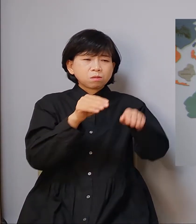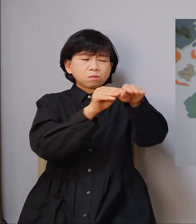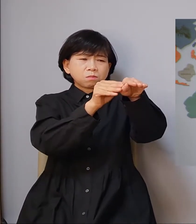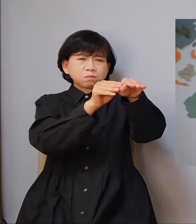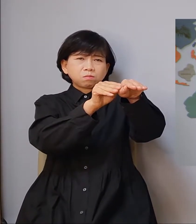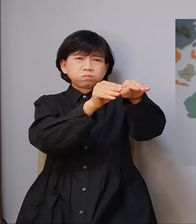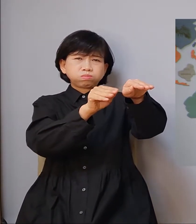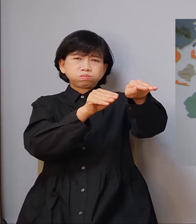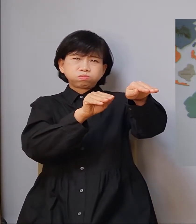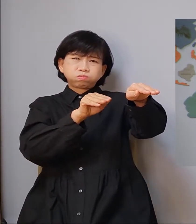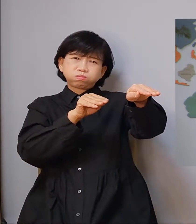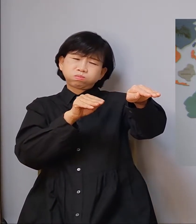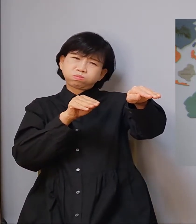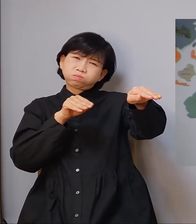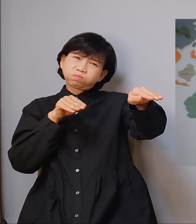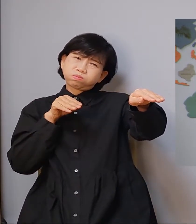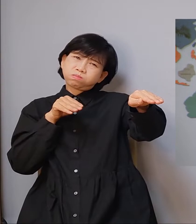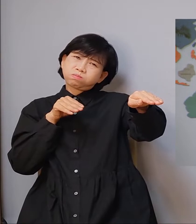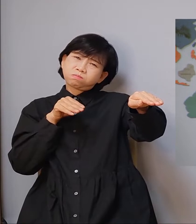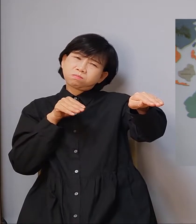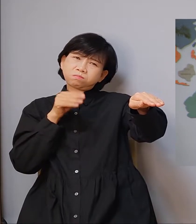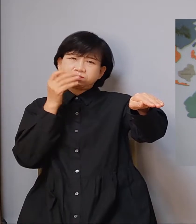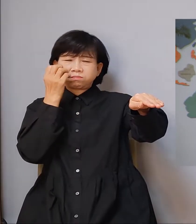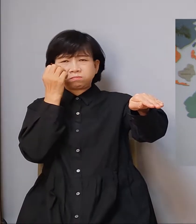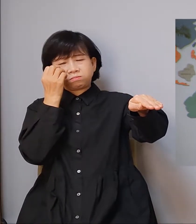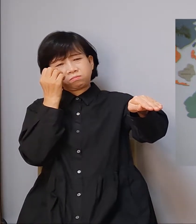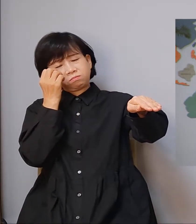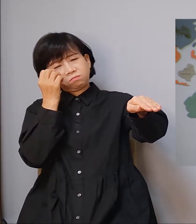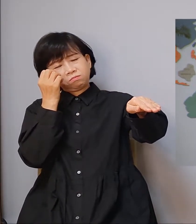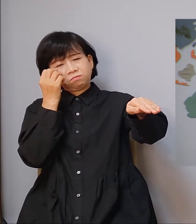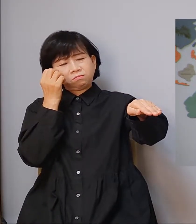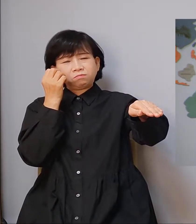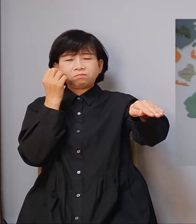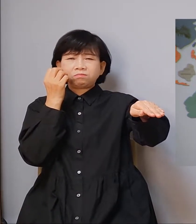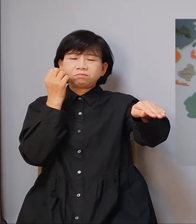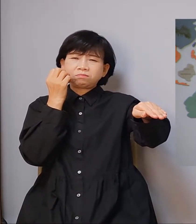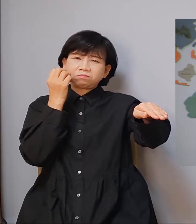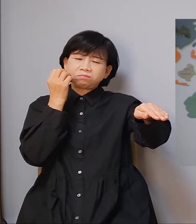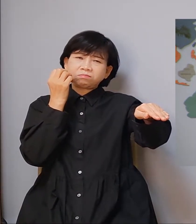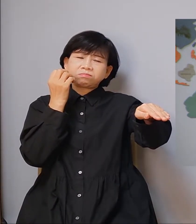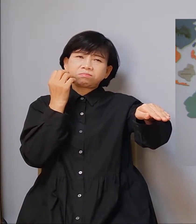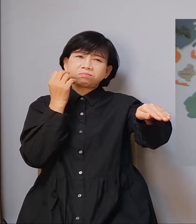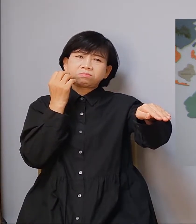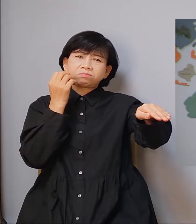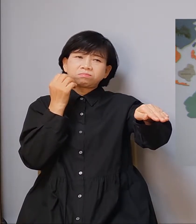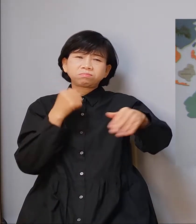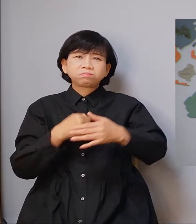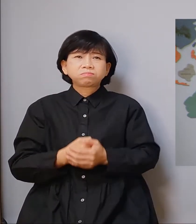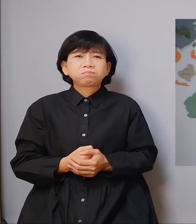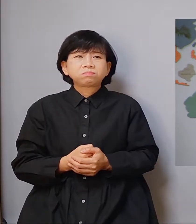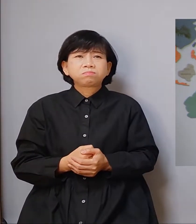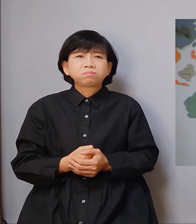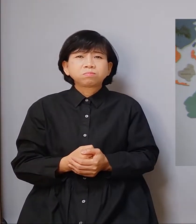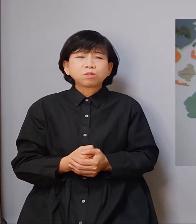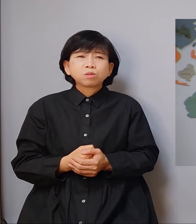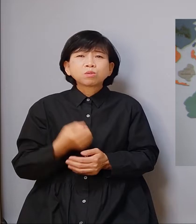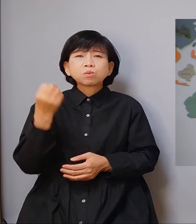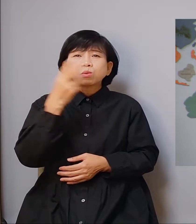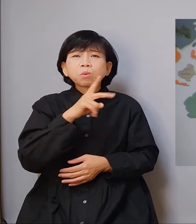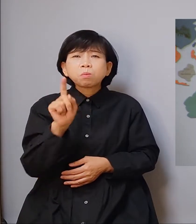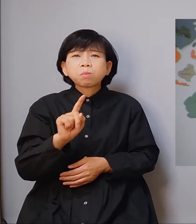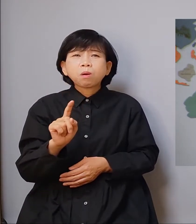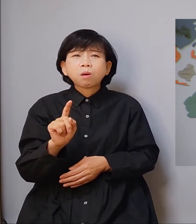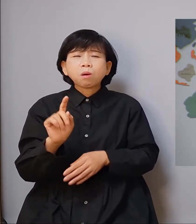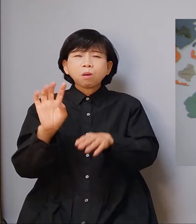거죠. 차가 많아도 너무 많습니다. 그런데 어떤 때는 앰뷸런스도 가고요,